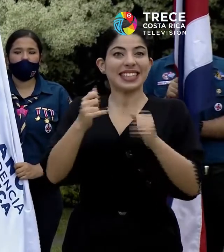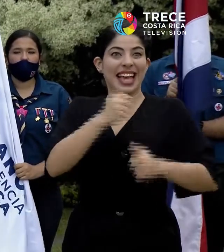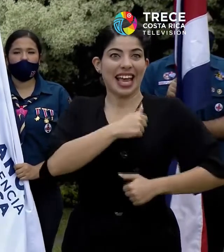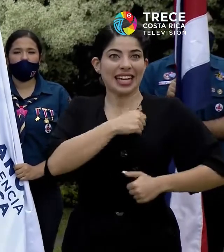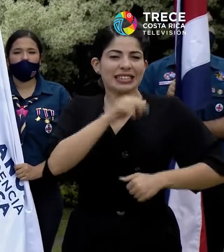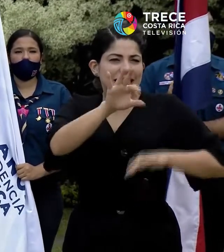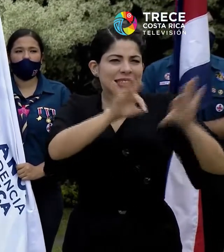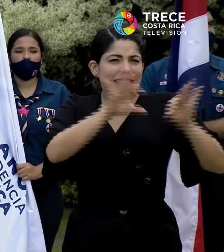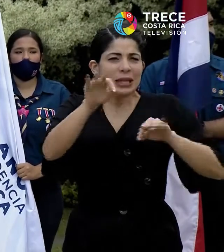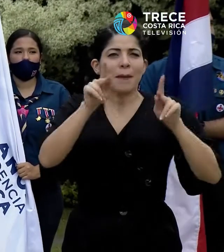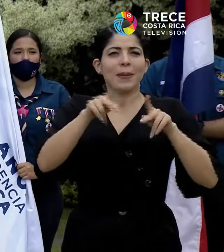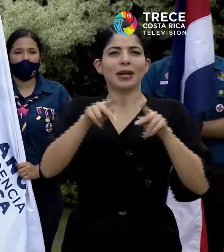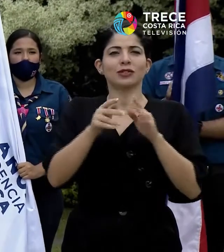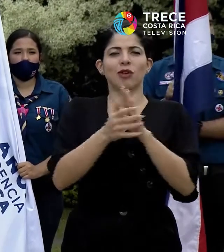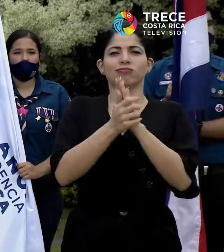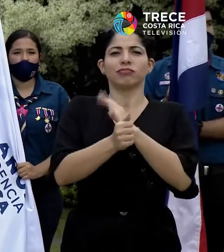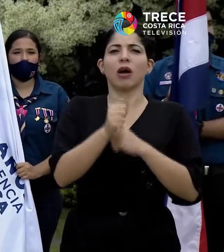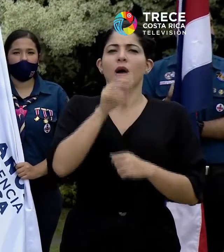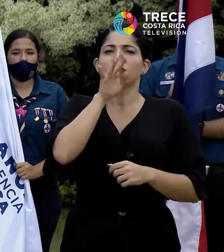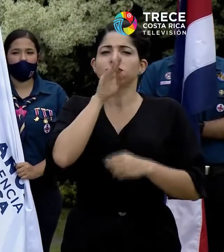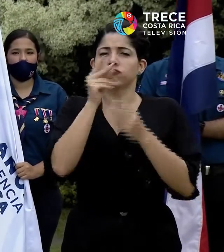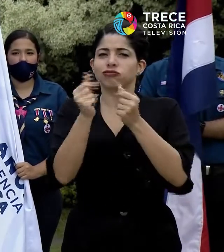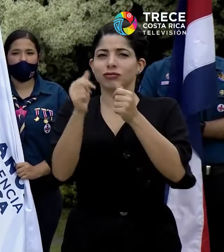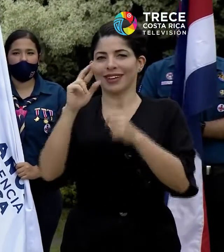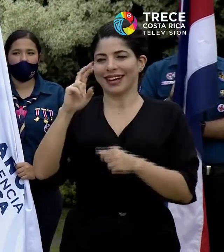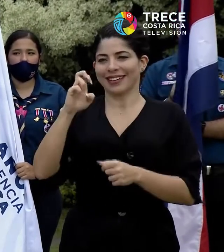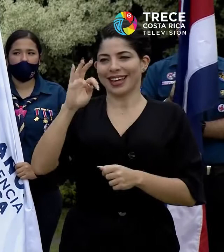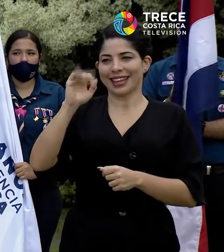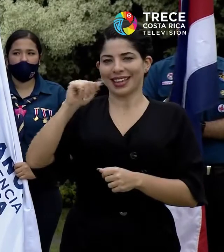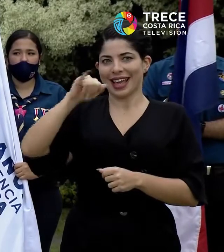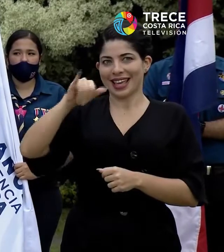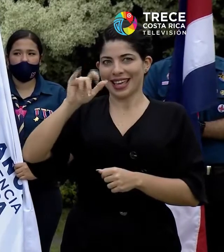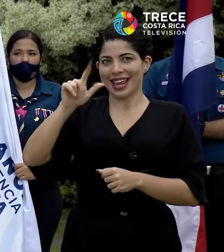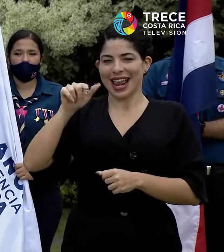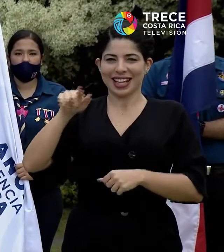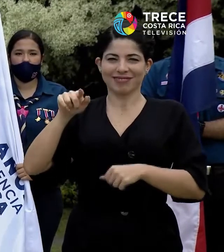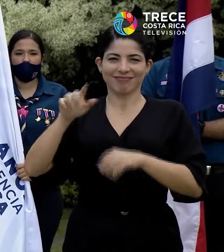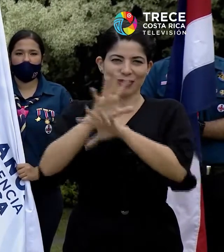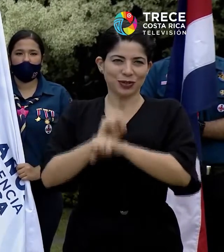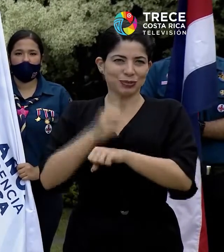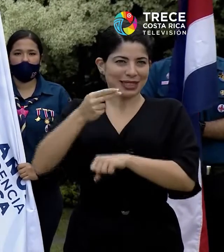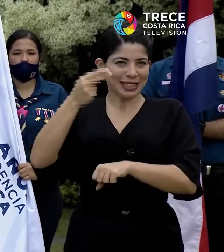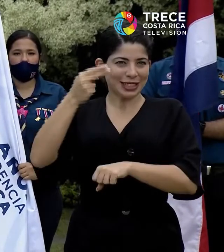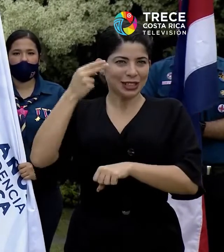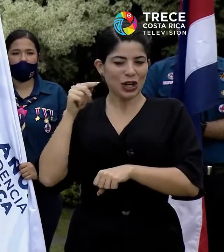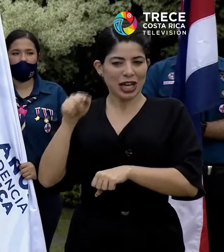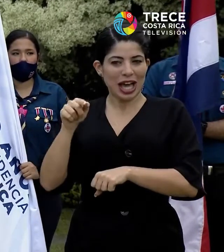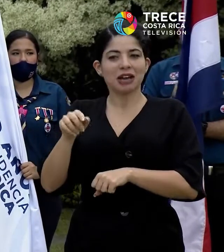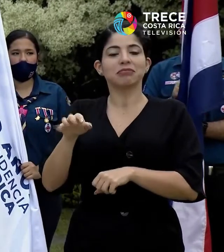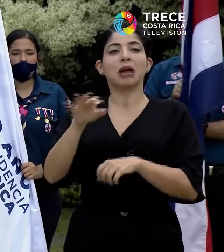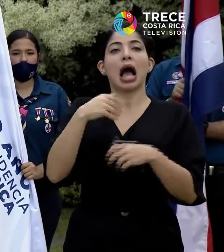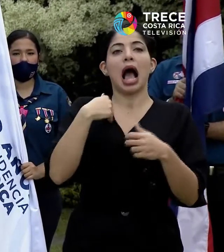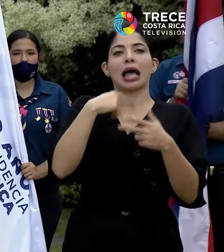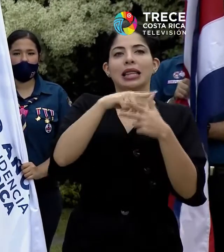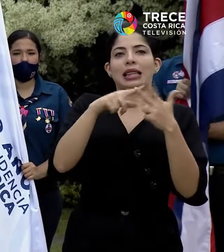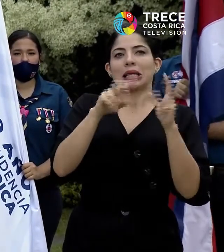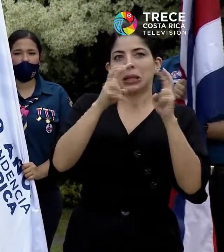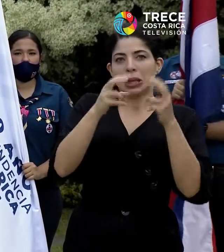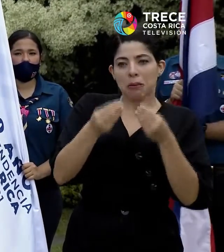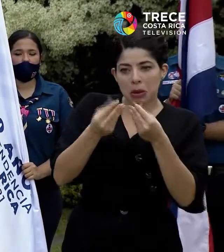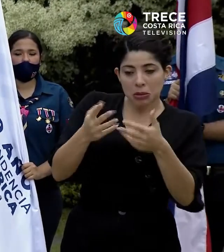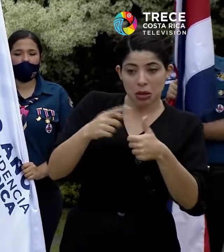a expresar su sentir en torno a este importante hecho histórico y a partir de tres temas: Costa Rica, un país